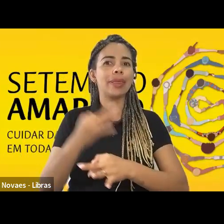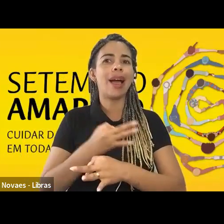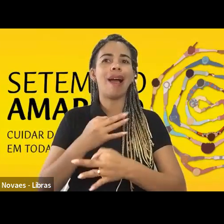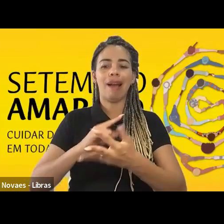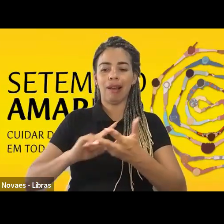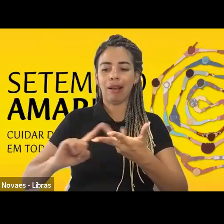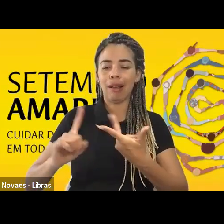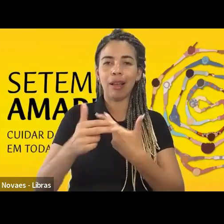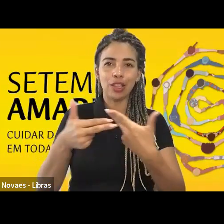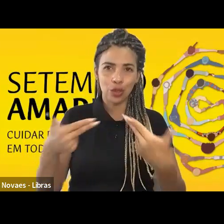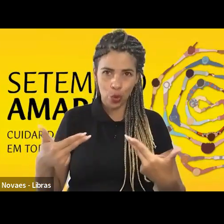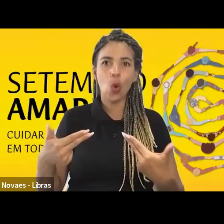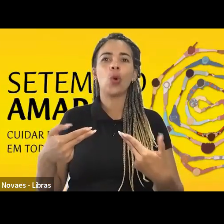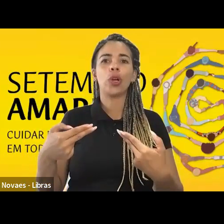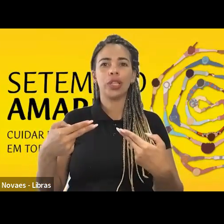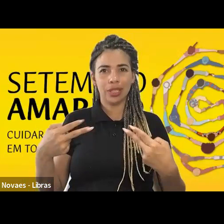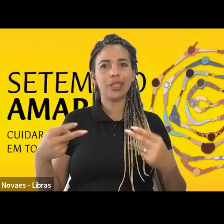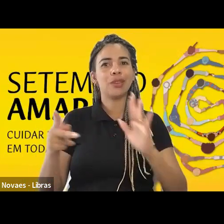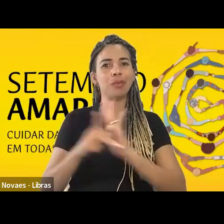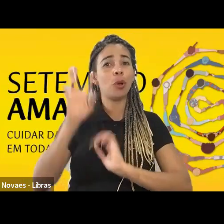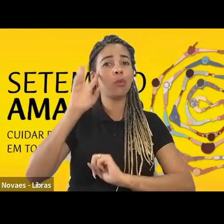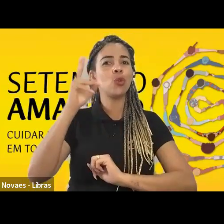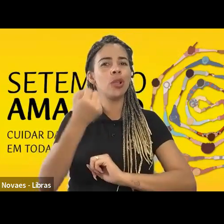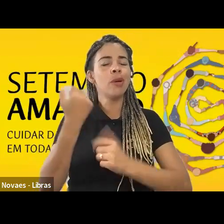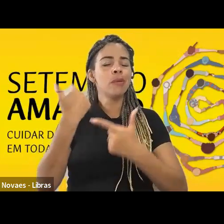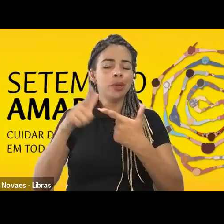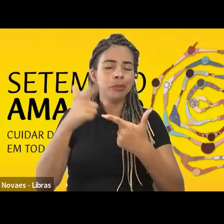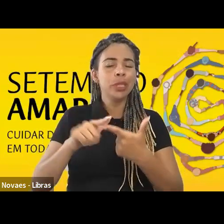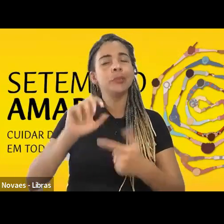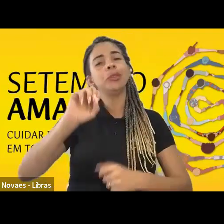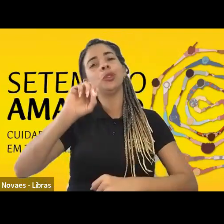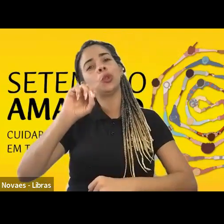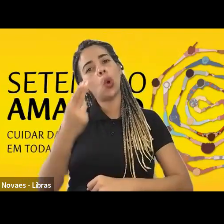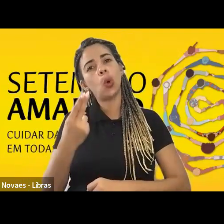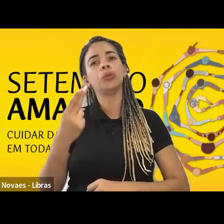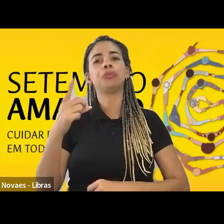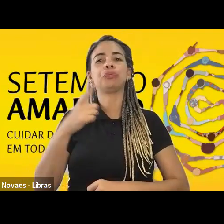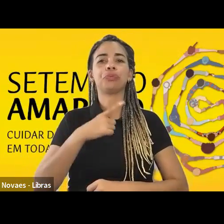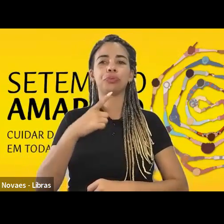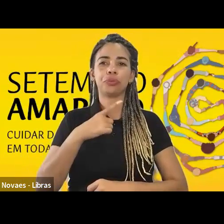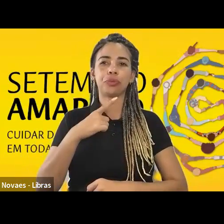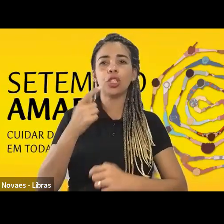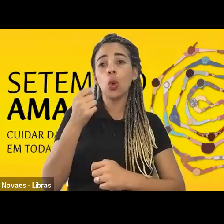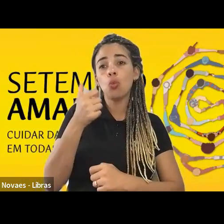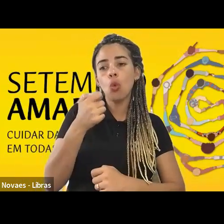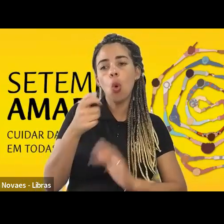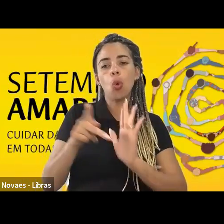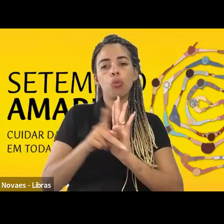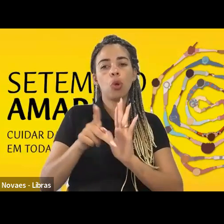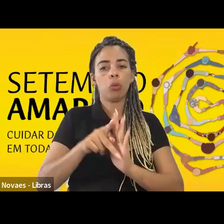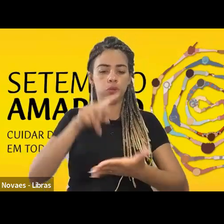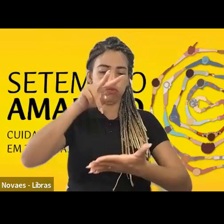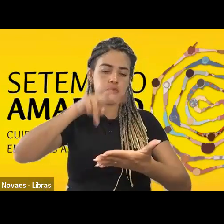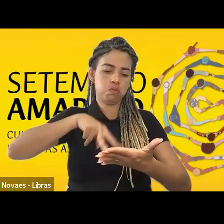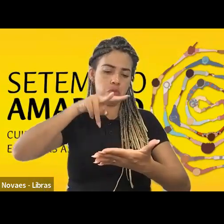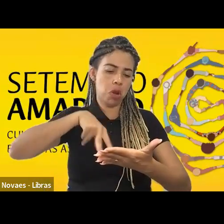de ferramentas para a solução de problemas, essa caixa de ferramentas para leitura, né, do mundo